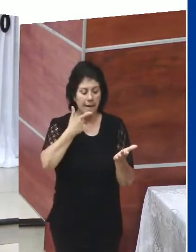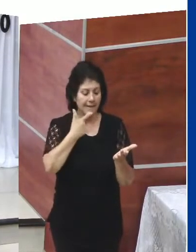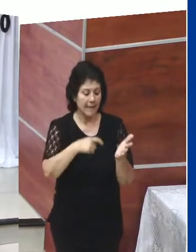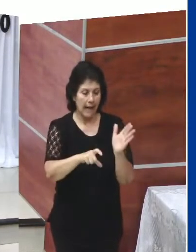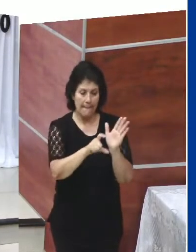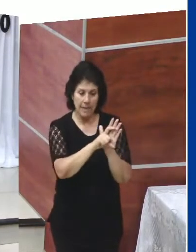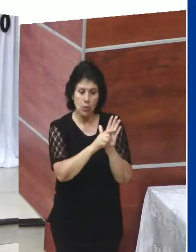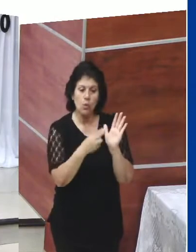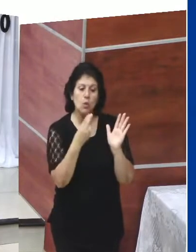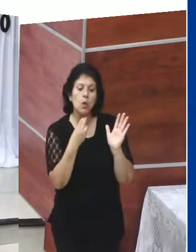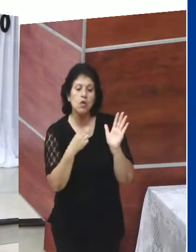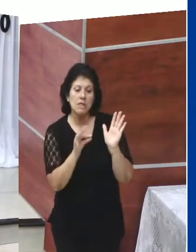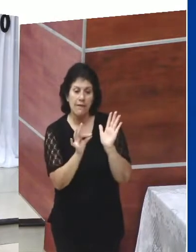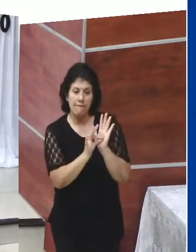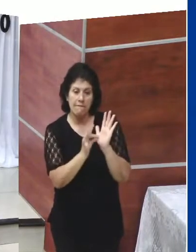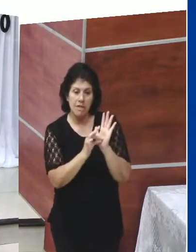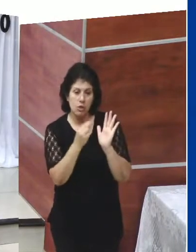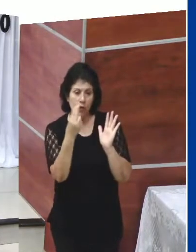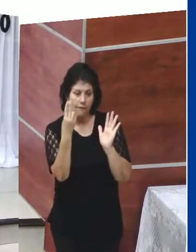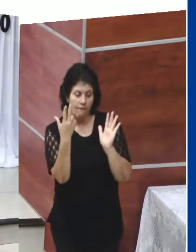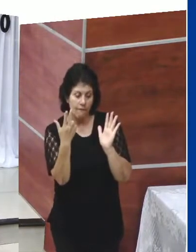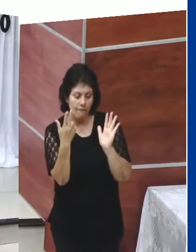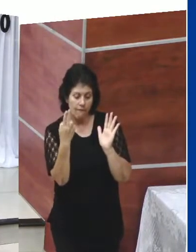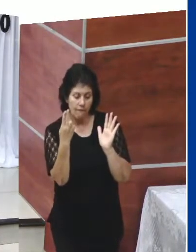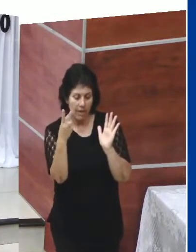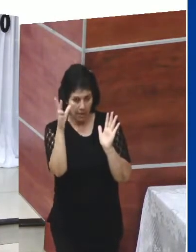Este primer texto de esta noche